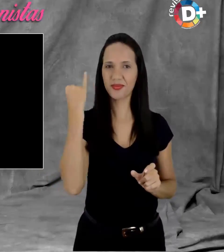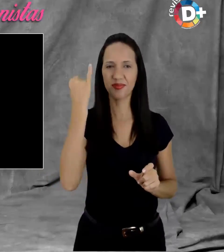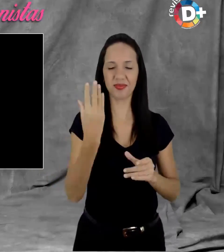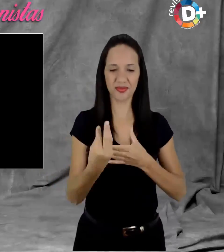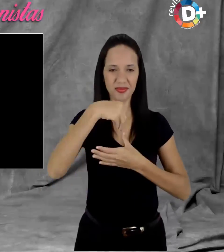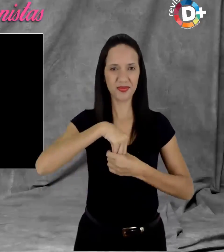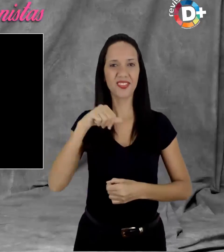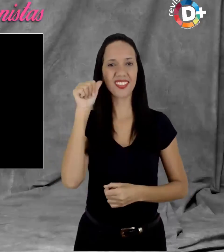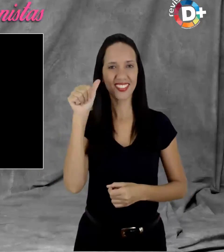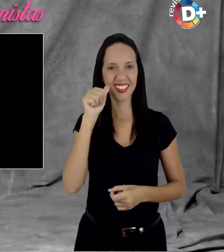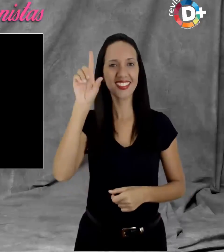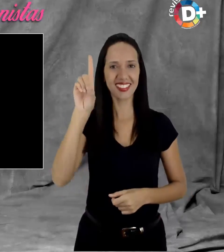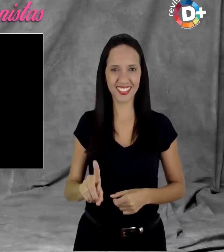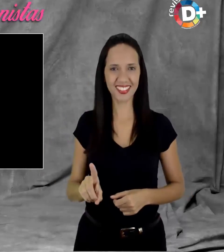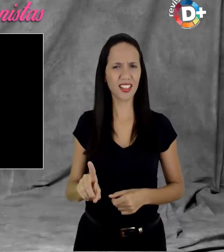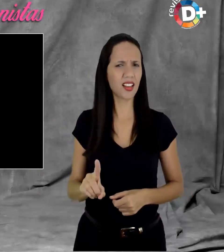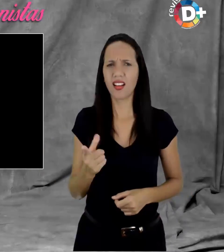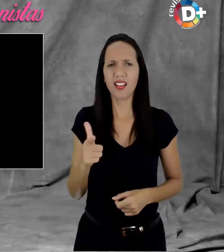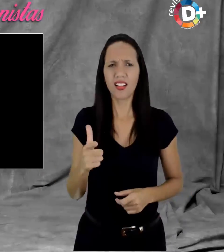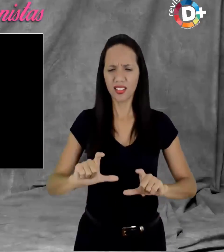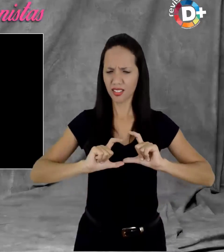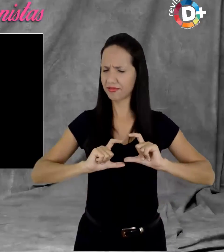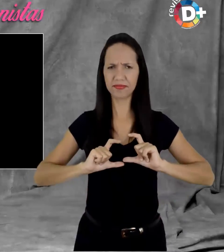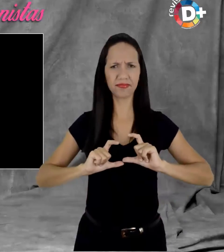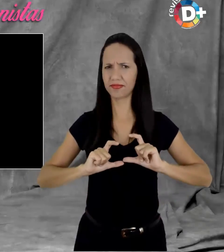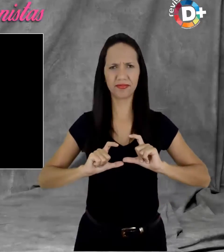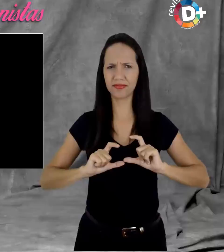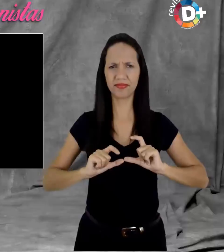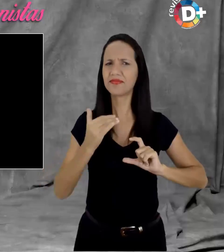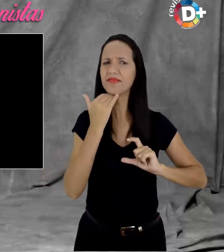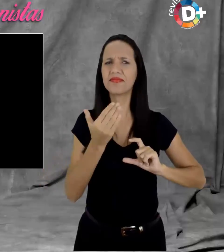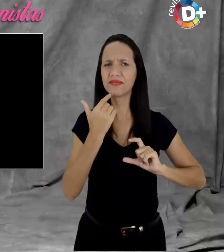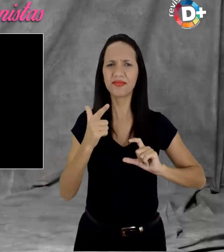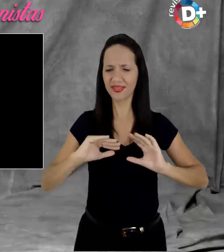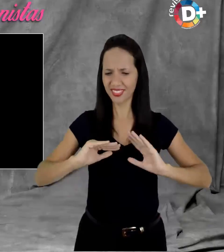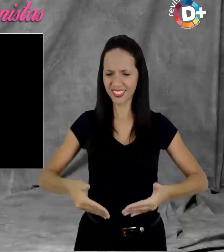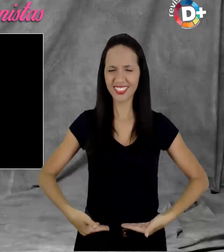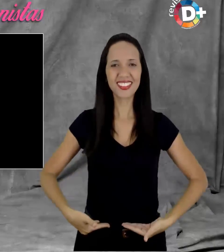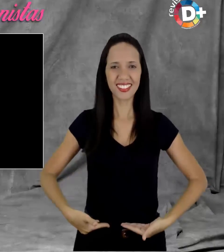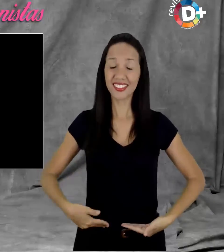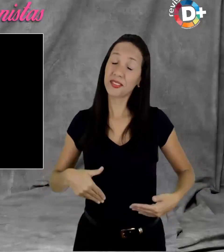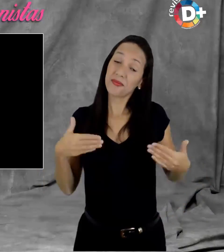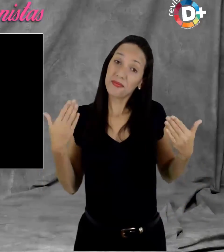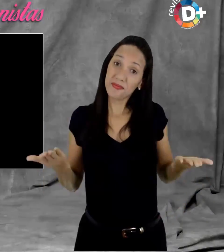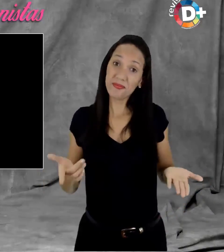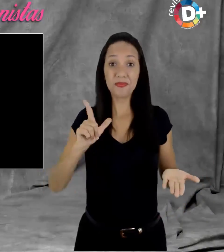que relegam as mulheres com deficiência, não teria medalha não, nem bebês.